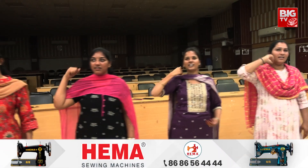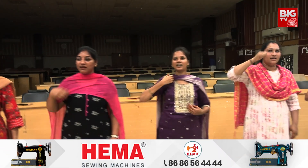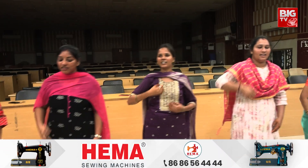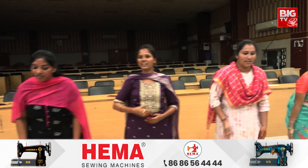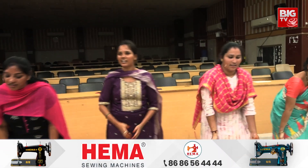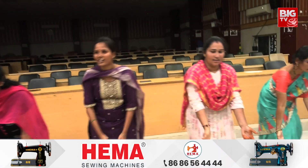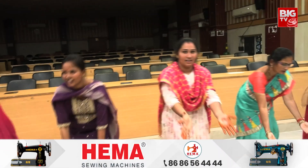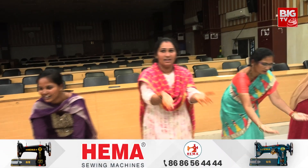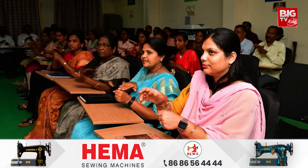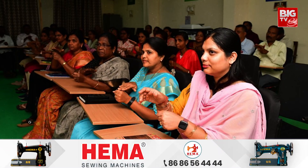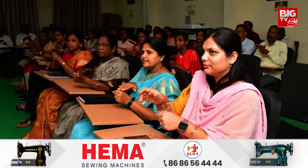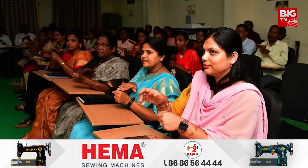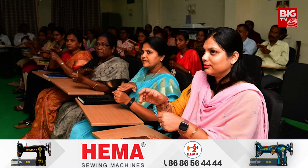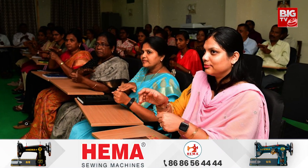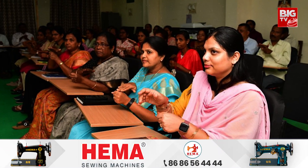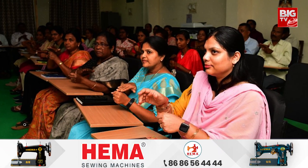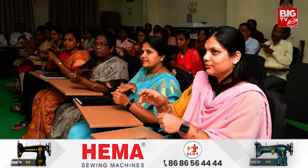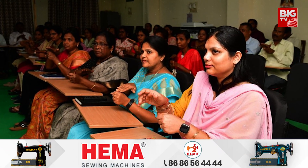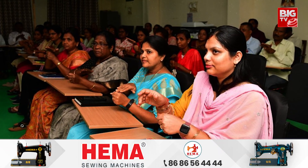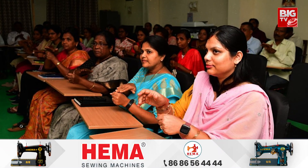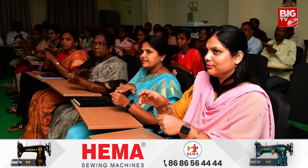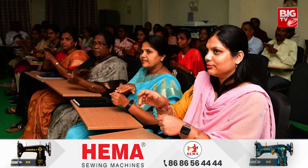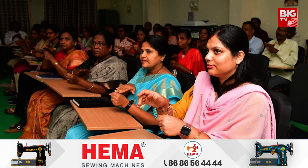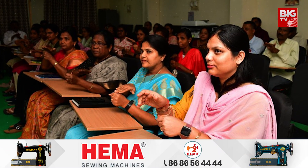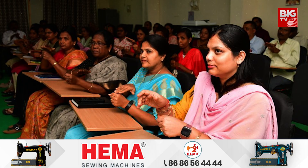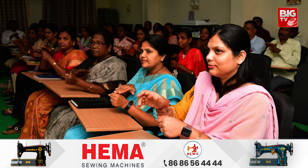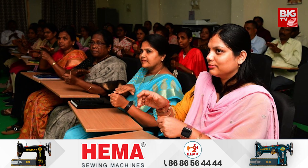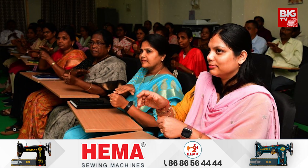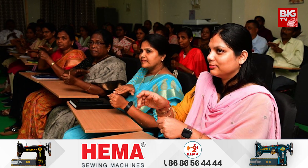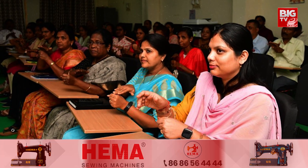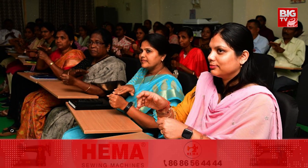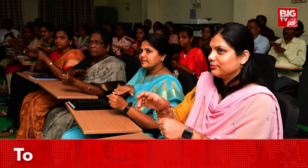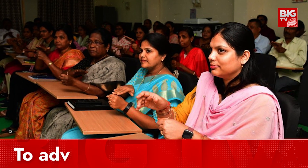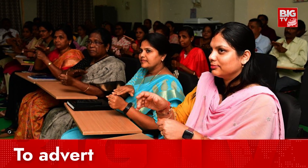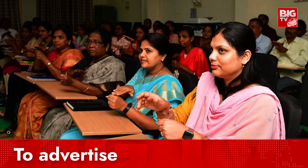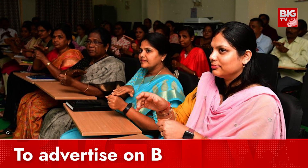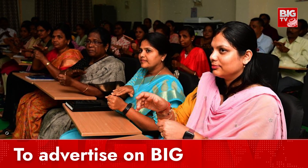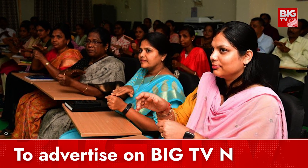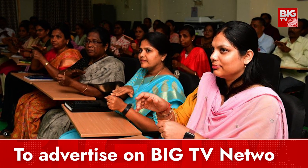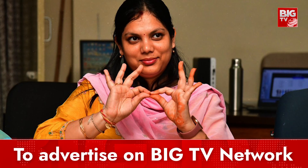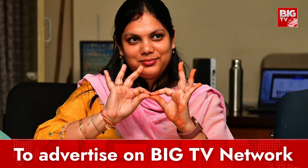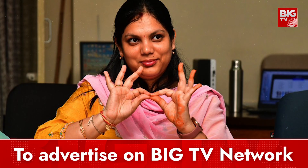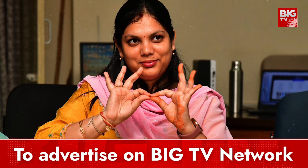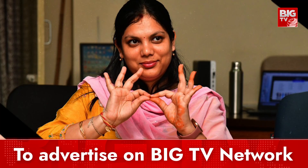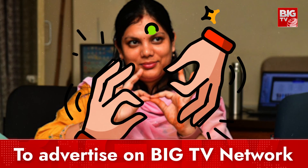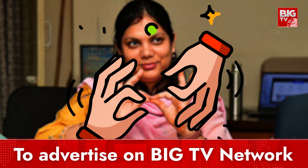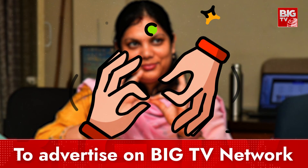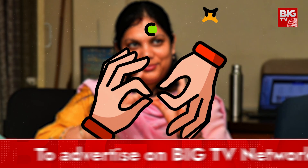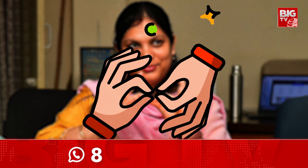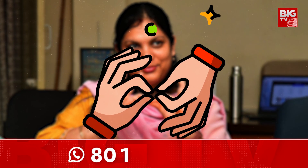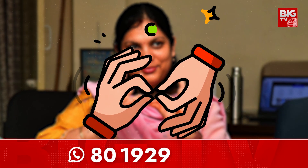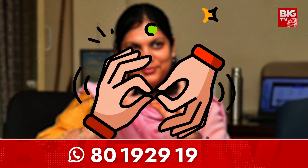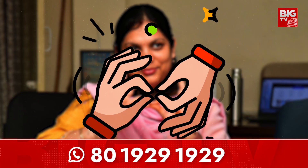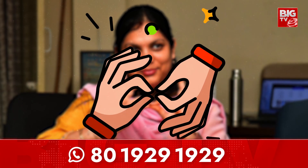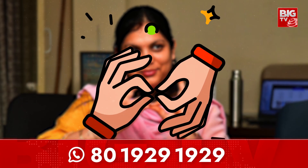జిల్లా యంత్రాంగం నిర్ణయించింది. ప్రభుత్వం అందిస్తున్న అన్ని ప్రయోజనాలు బధిరులకు నేరుగా అందేలా చూడాలంటే వారి భాషను